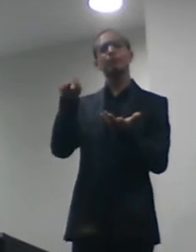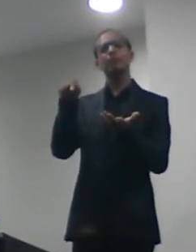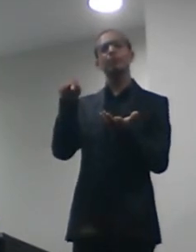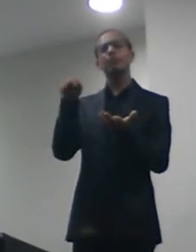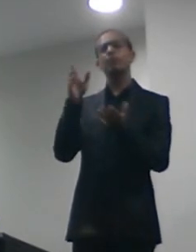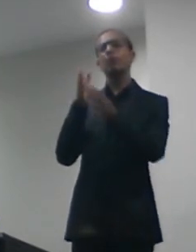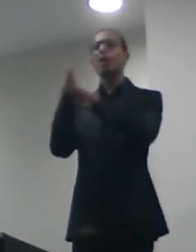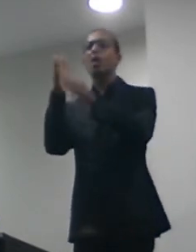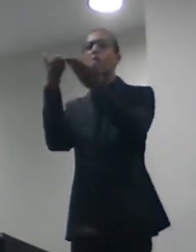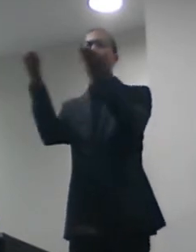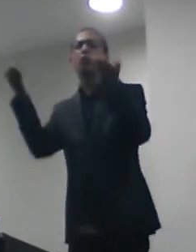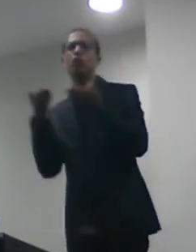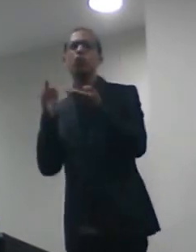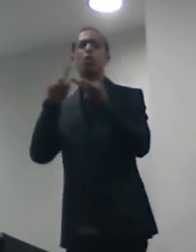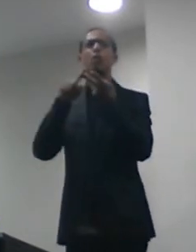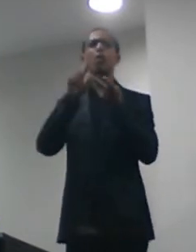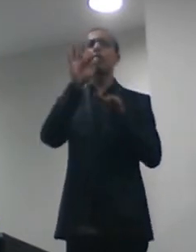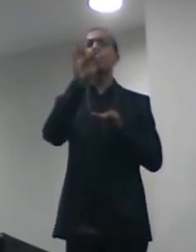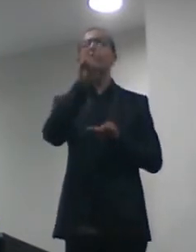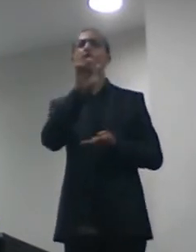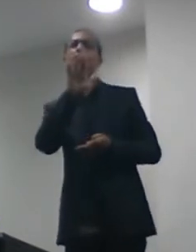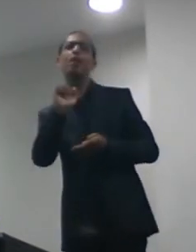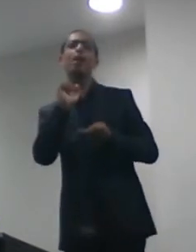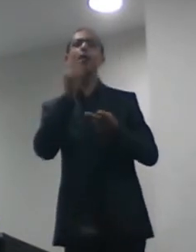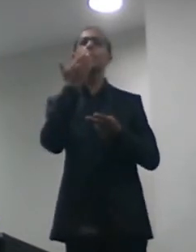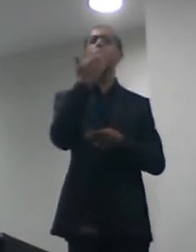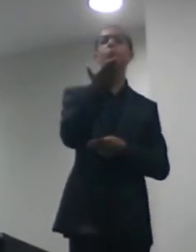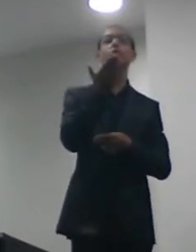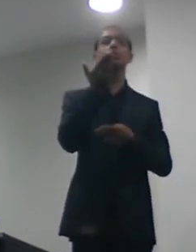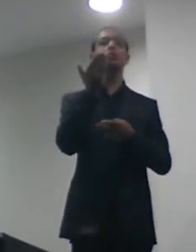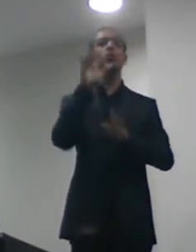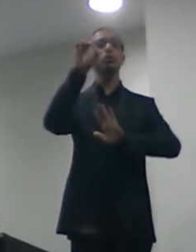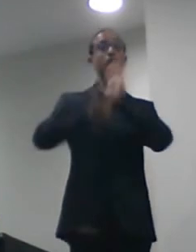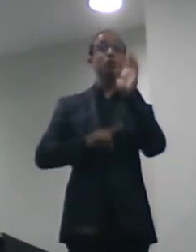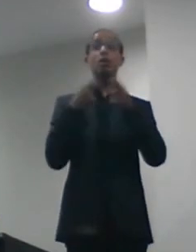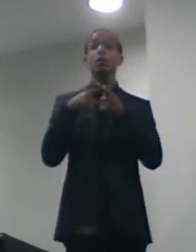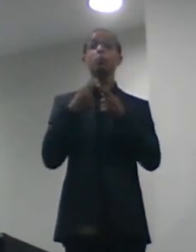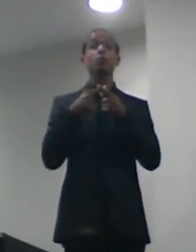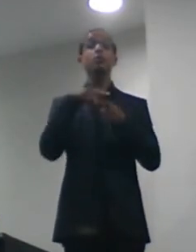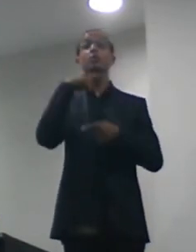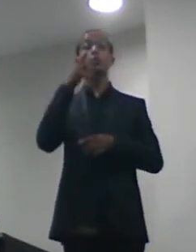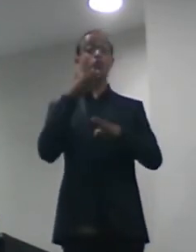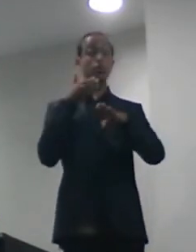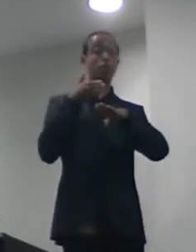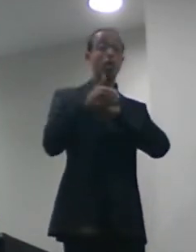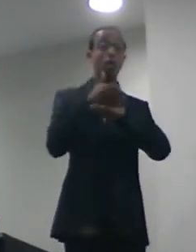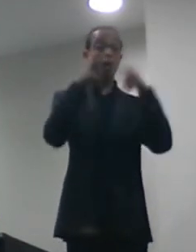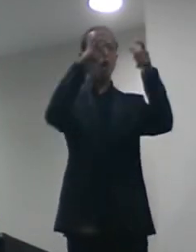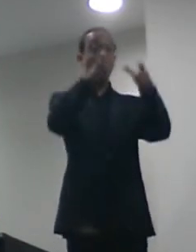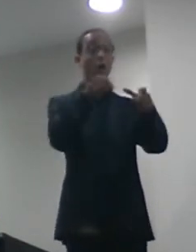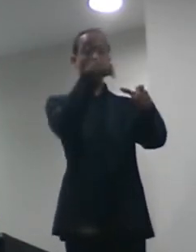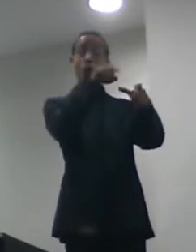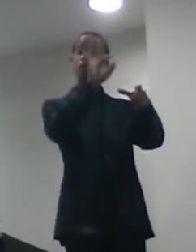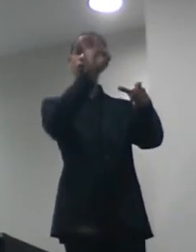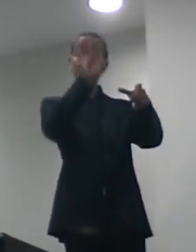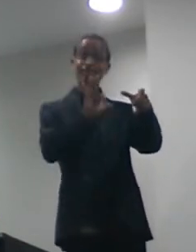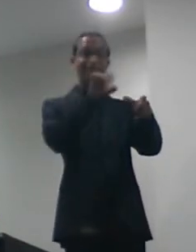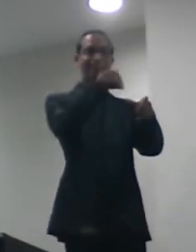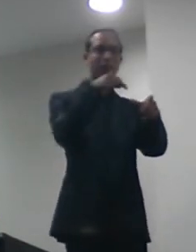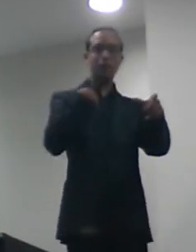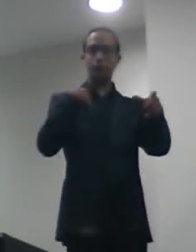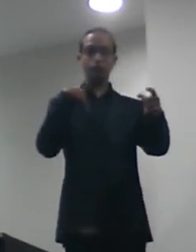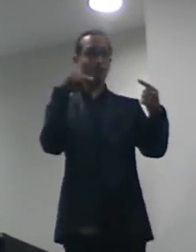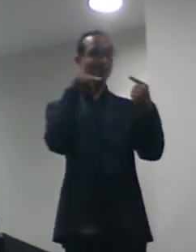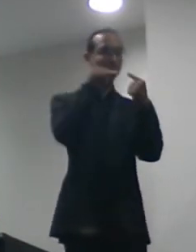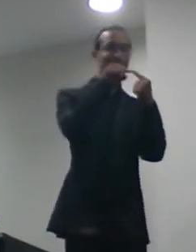num fórum, numa vara, requerer seus direitos, porque ele não consegue chegar, ao propriamente dito, num lugar próprio para isso.